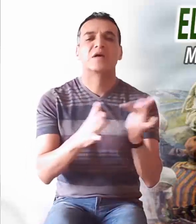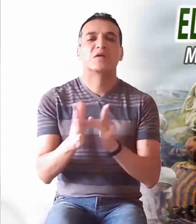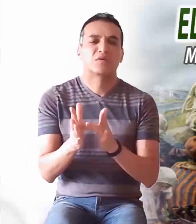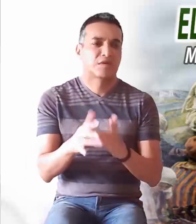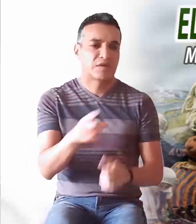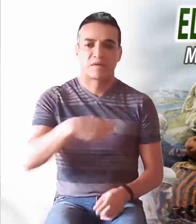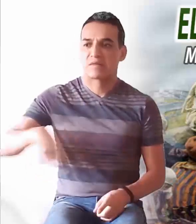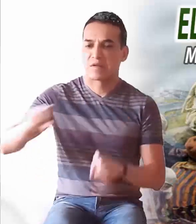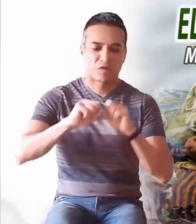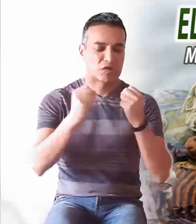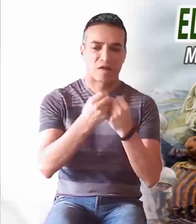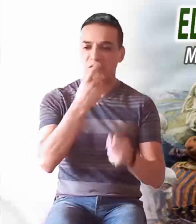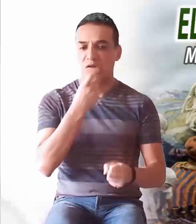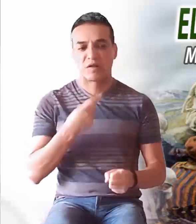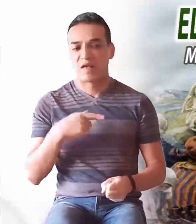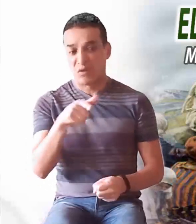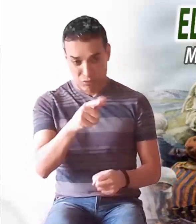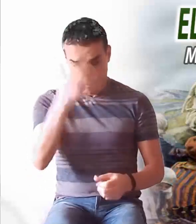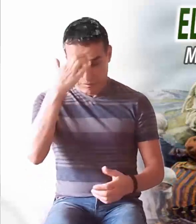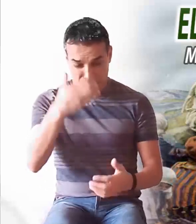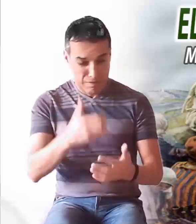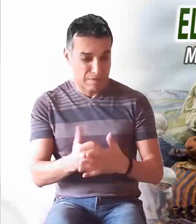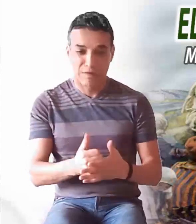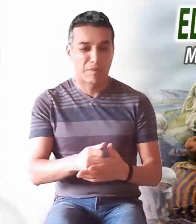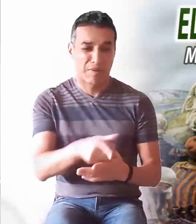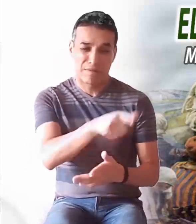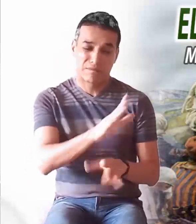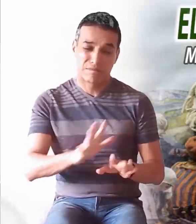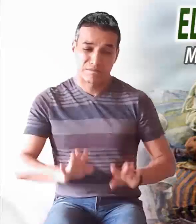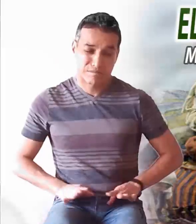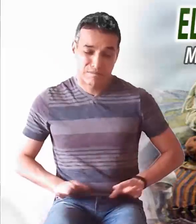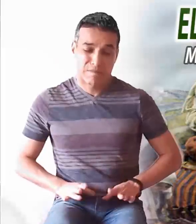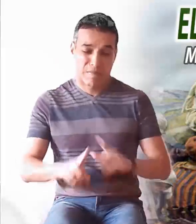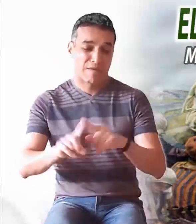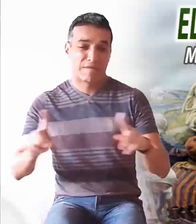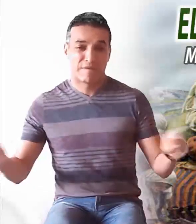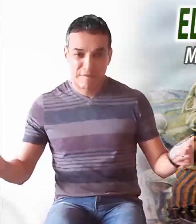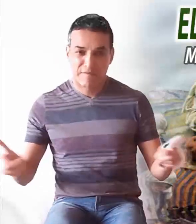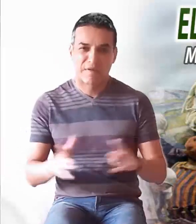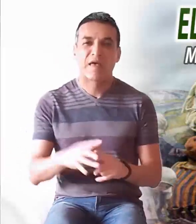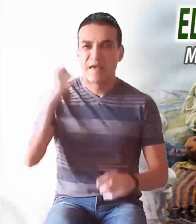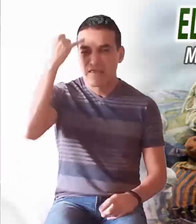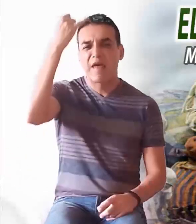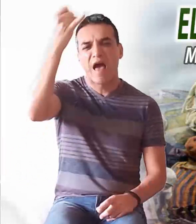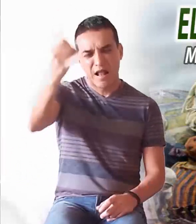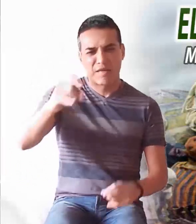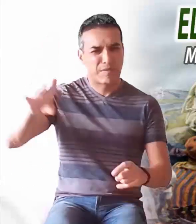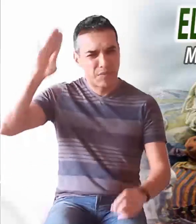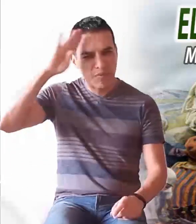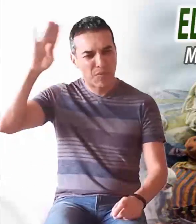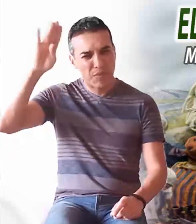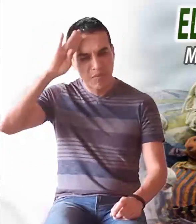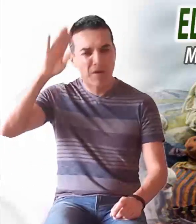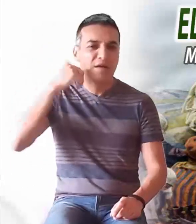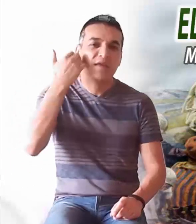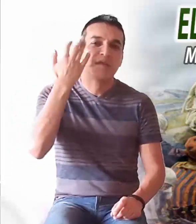predicamos. Es una doctrina muy hermosa. Presenta ideales que moverían multitudes en la